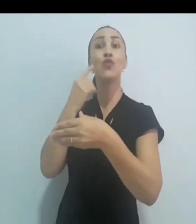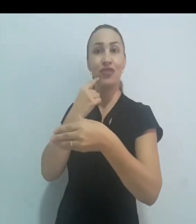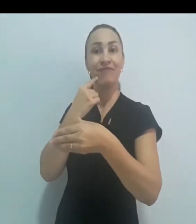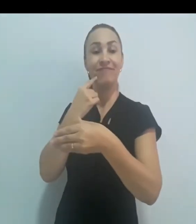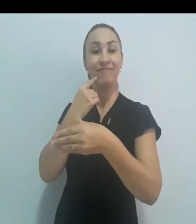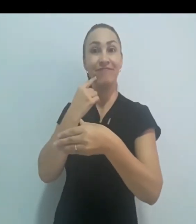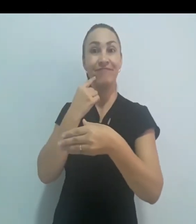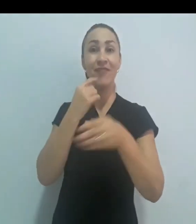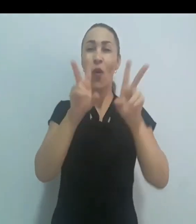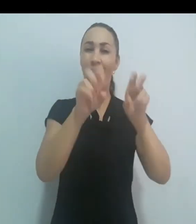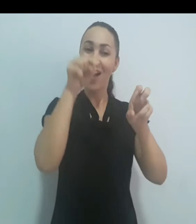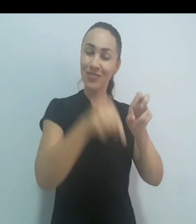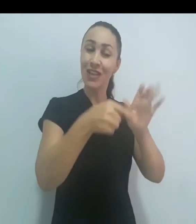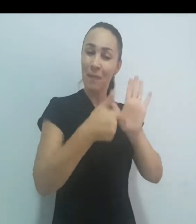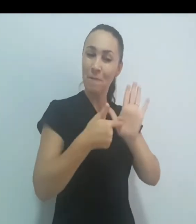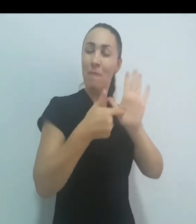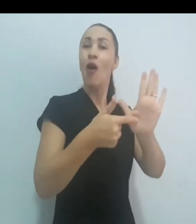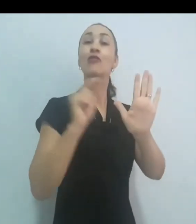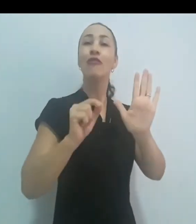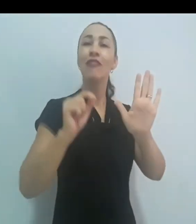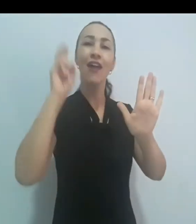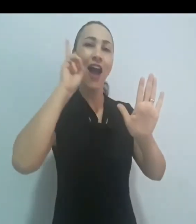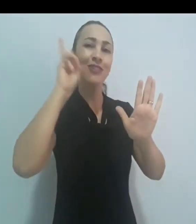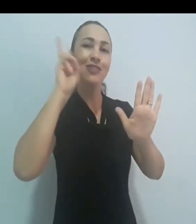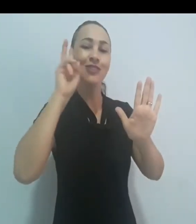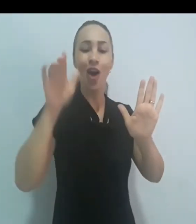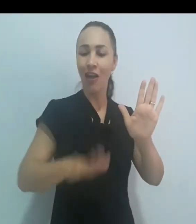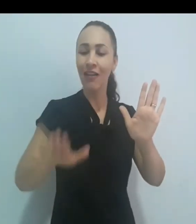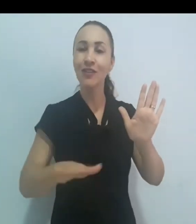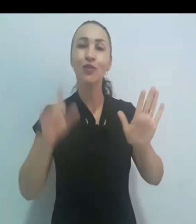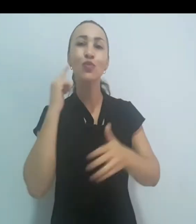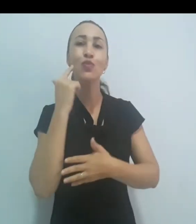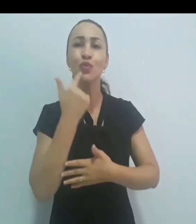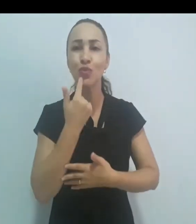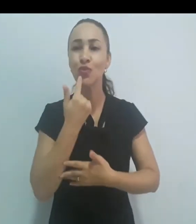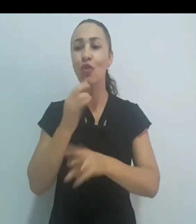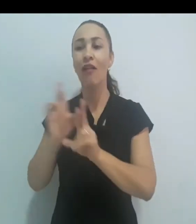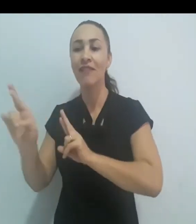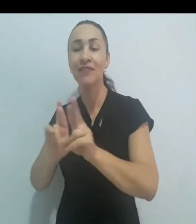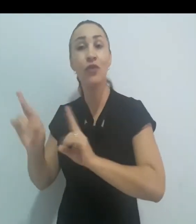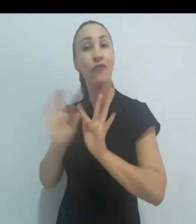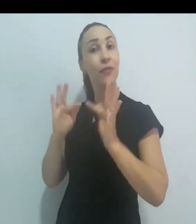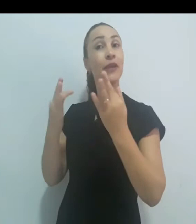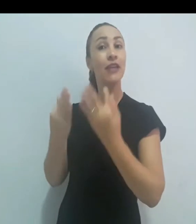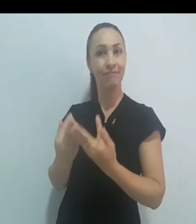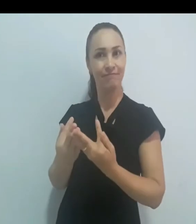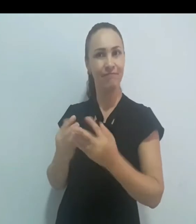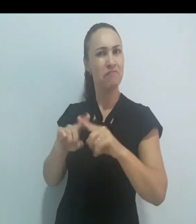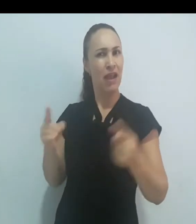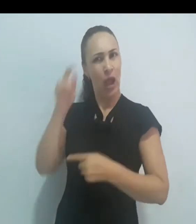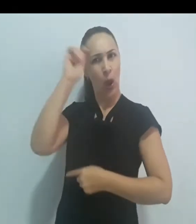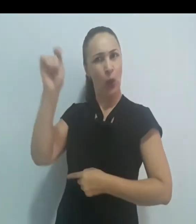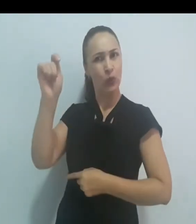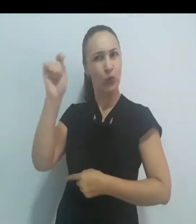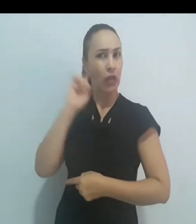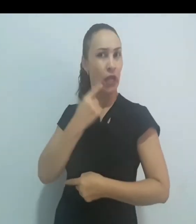surda, porque ele vai refletir a história de um menino surdo, né, e como ele se relaciona com sua família. Mas